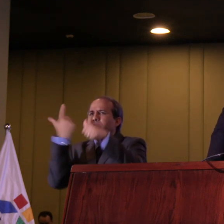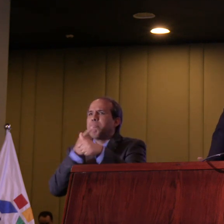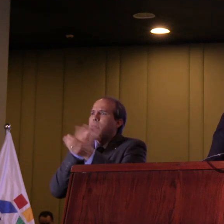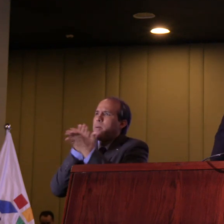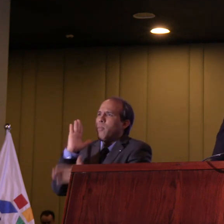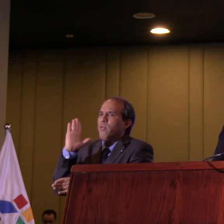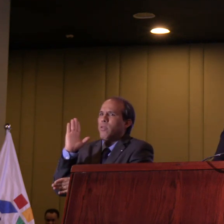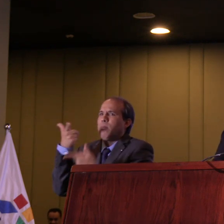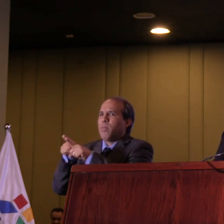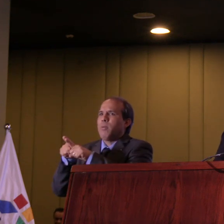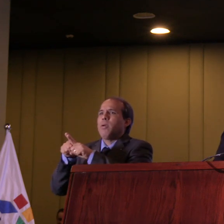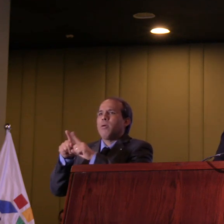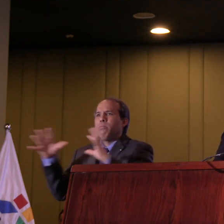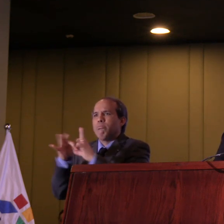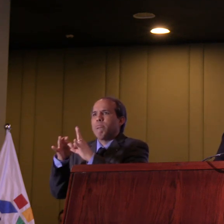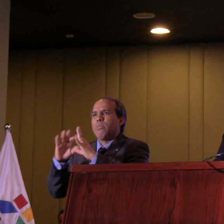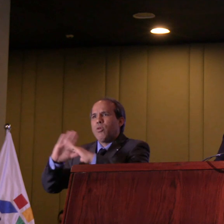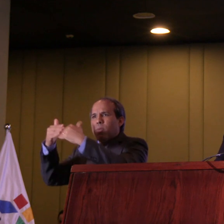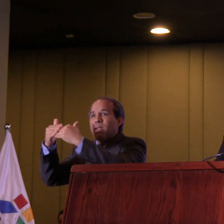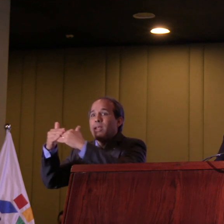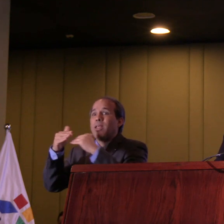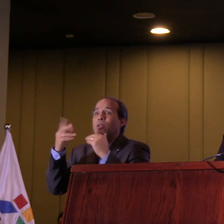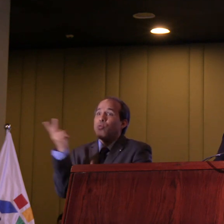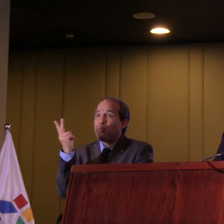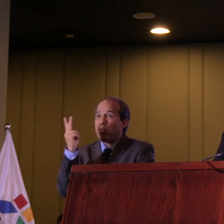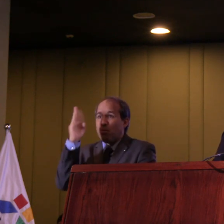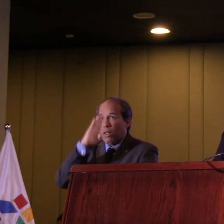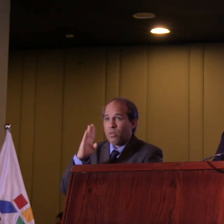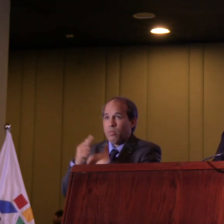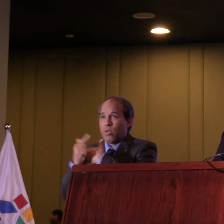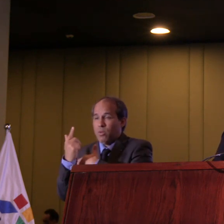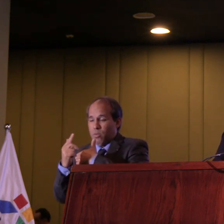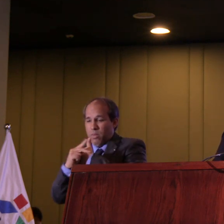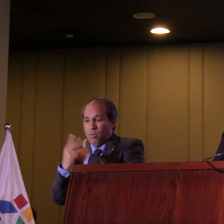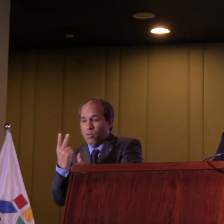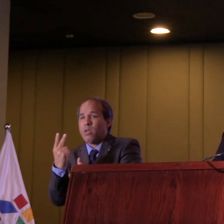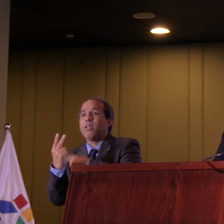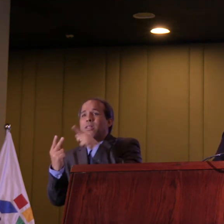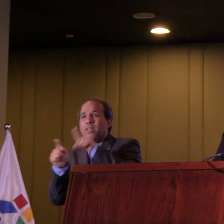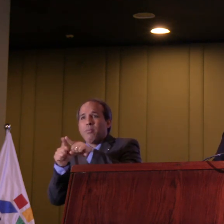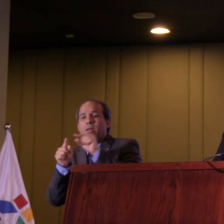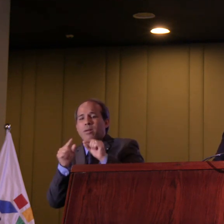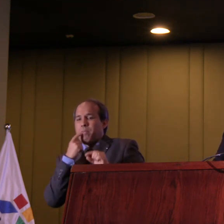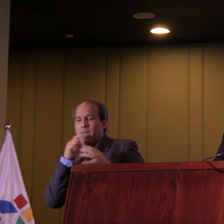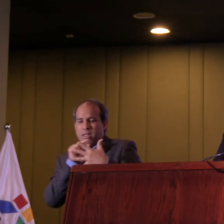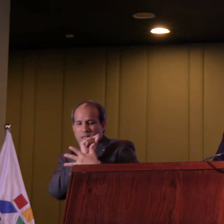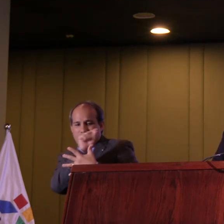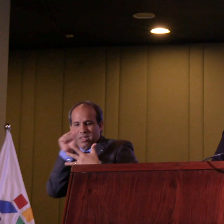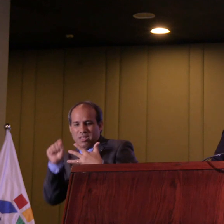cooperação e o progresso, não apenas de Brasil e Paraguai, mas de todo o nosso entorno regional.